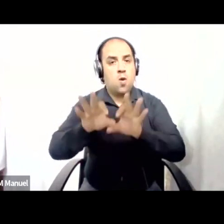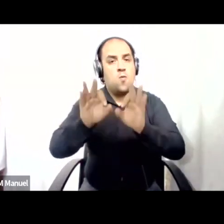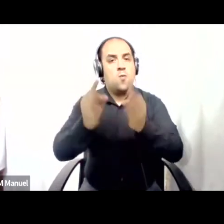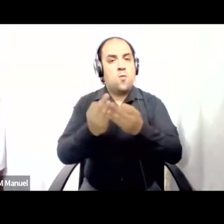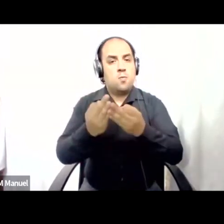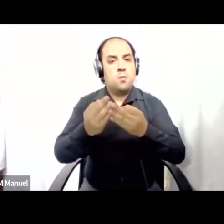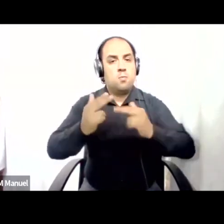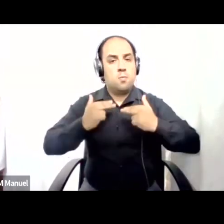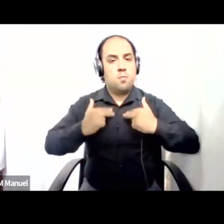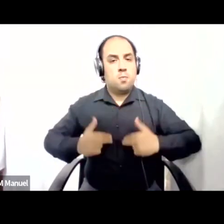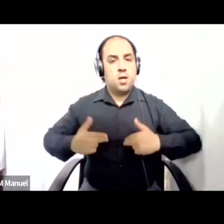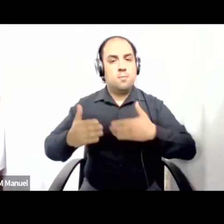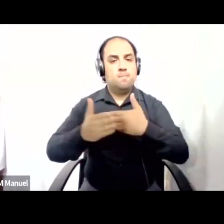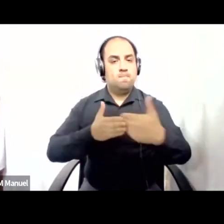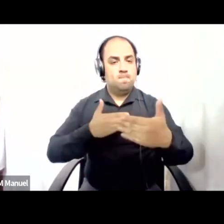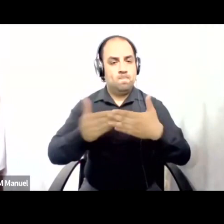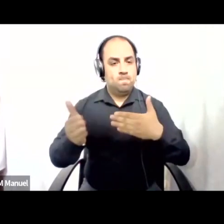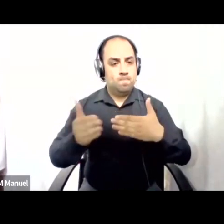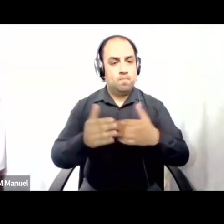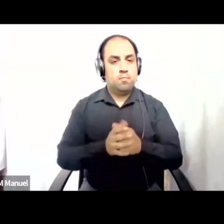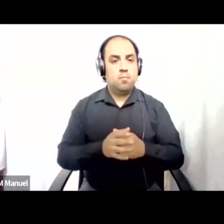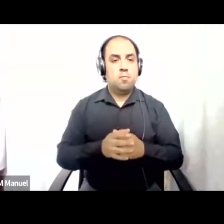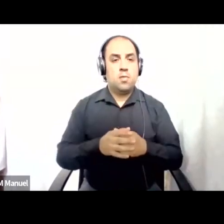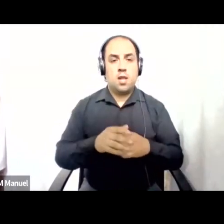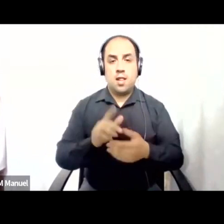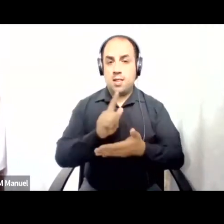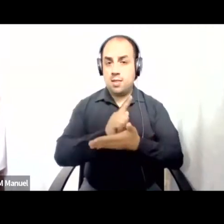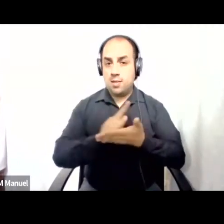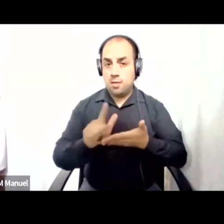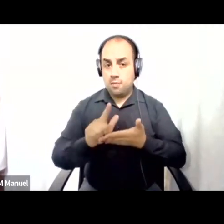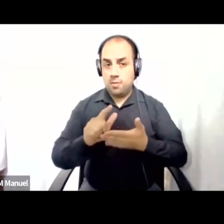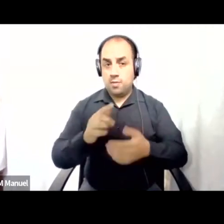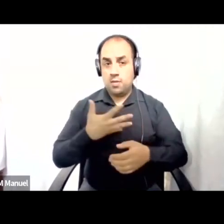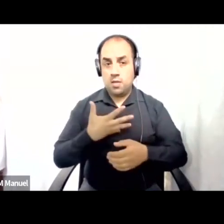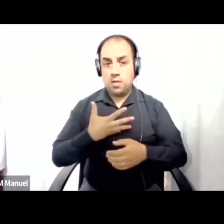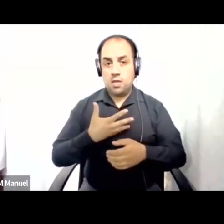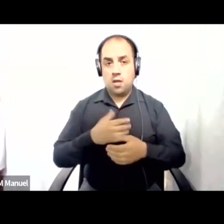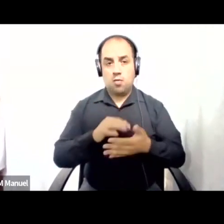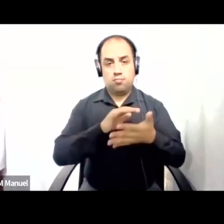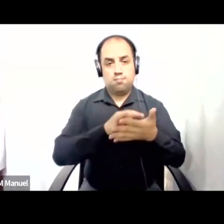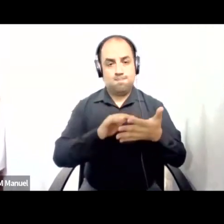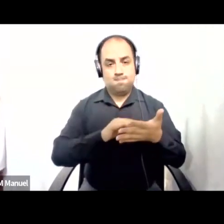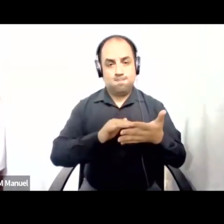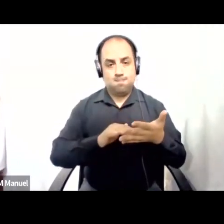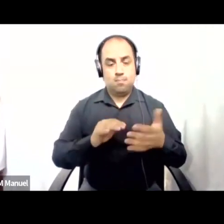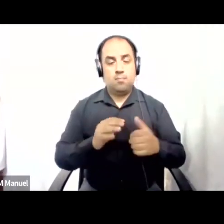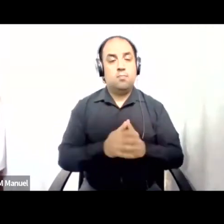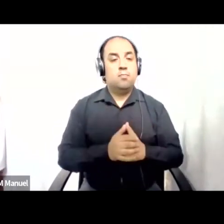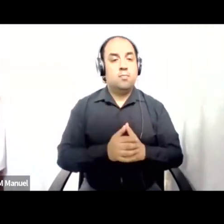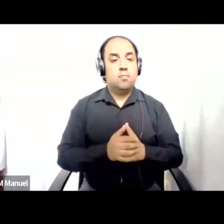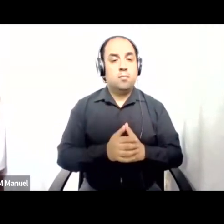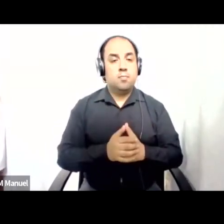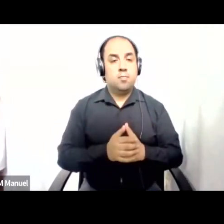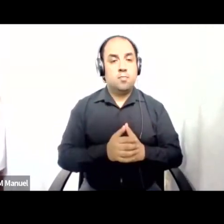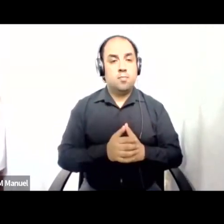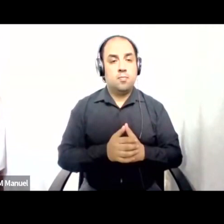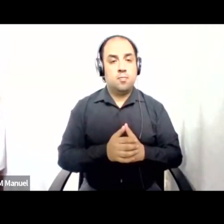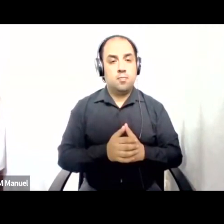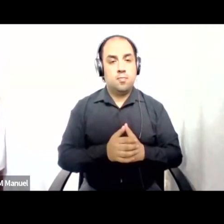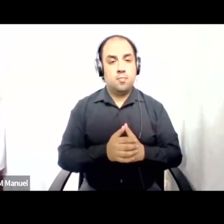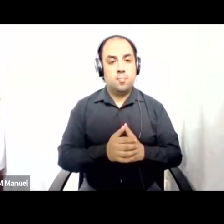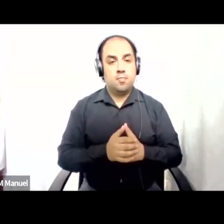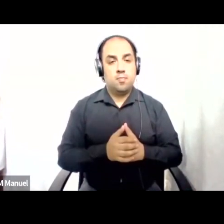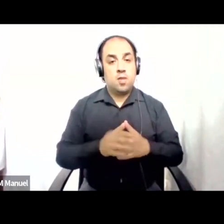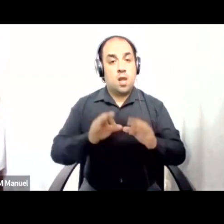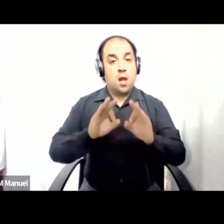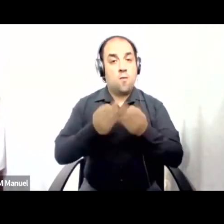moderna. Así tenemos, por ejemplo, la siguiente cita textual de Bolívar Echeverría, y cito: "La